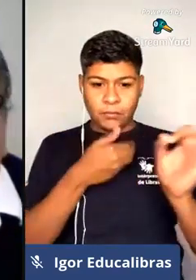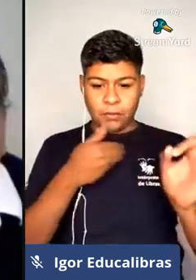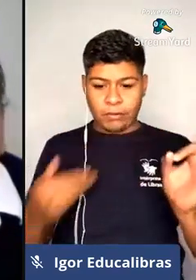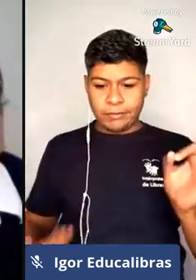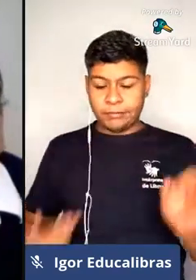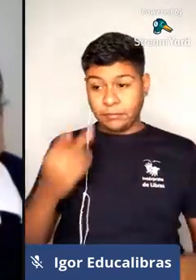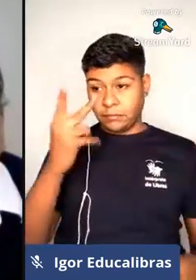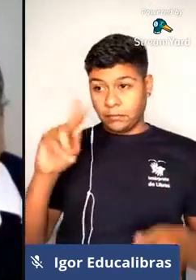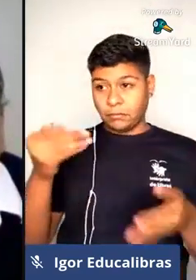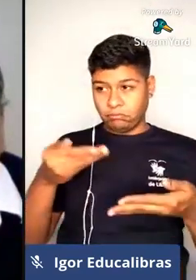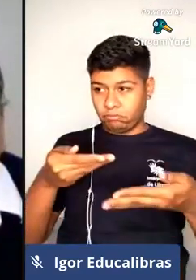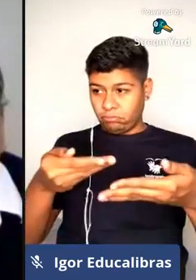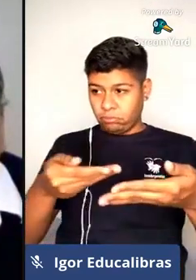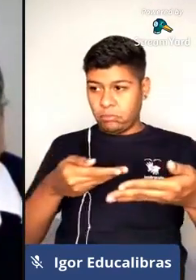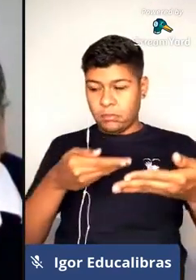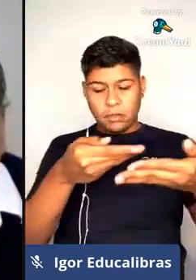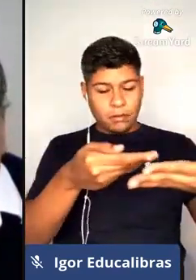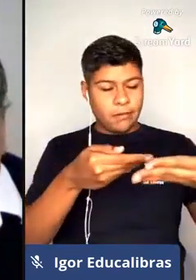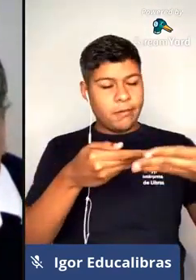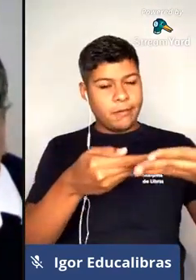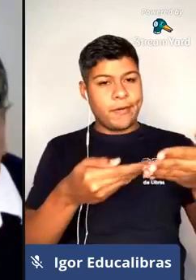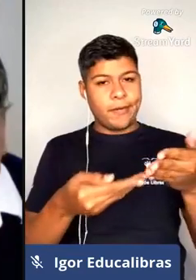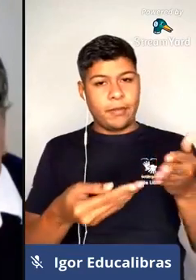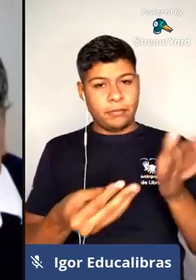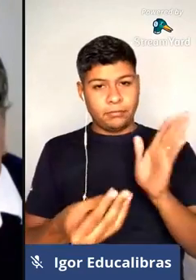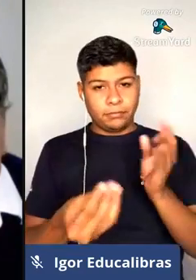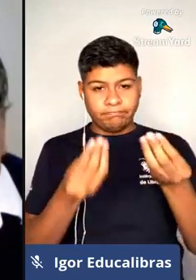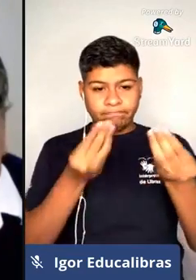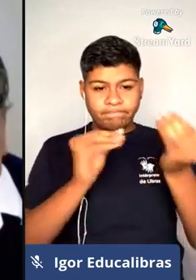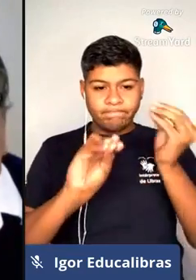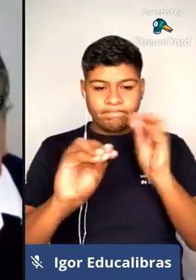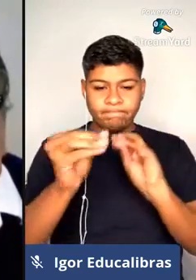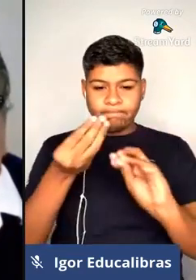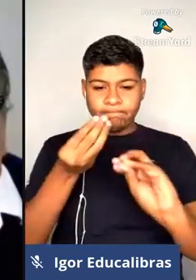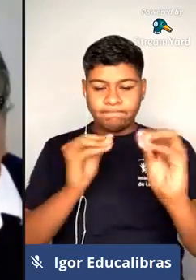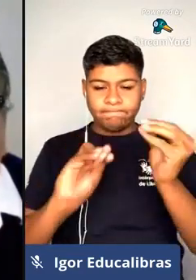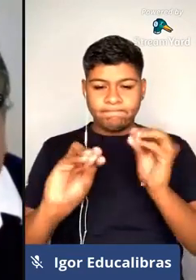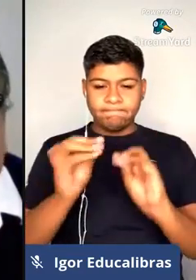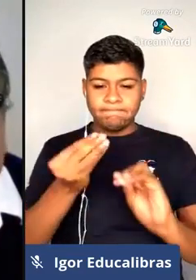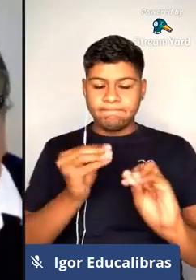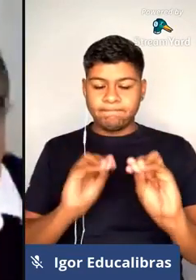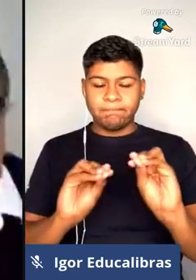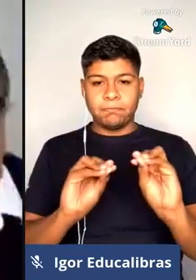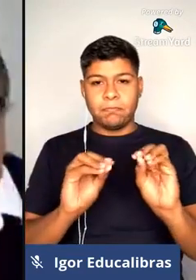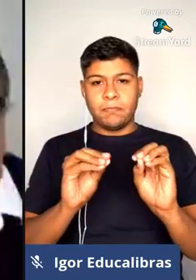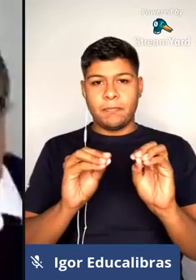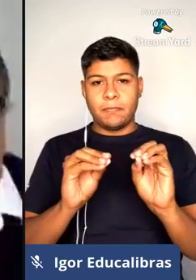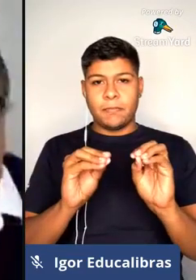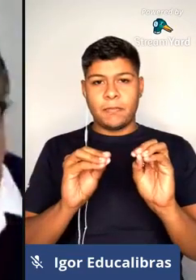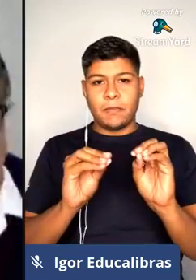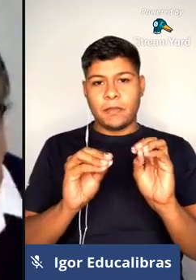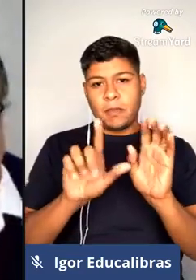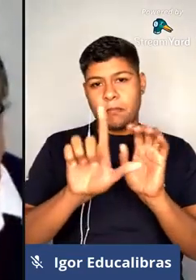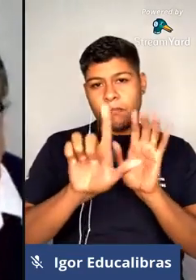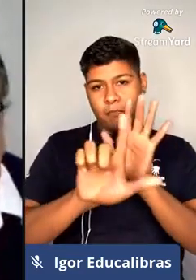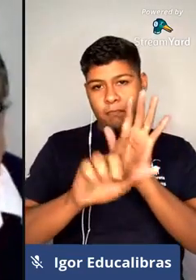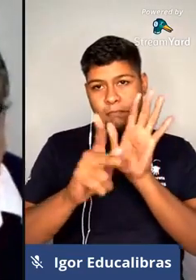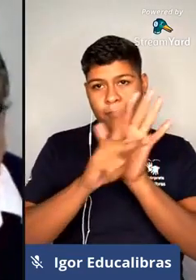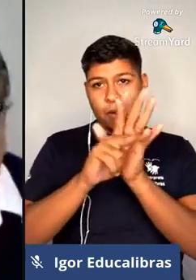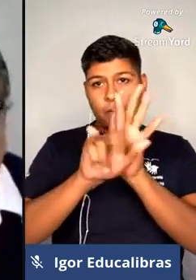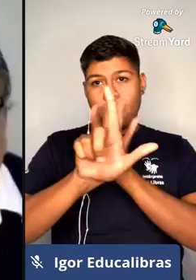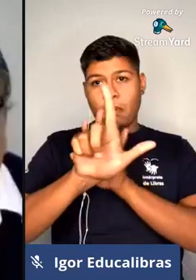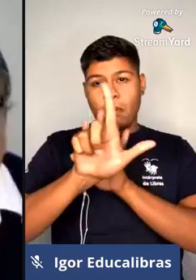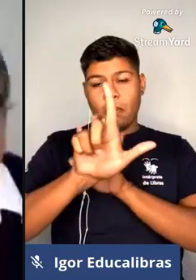como convidado e coloquei algumas mensagens para que isso fosse para a LDO. Então, Cid,